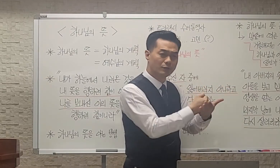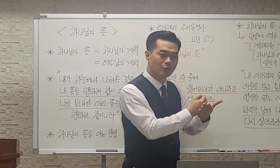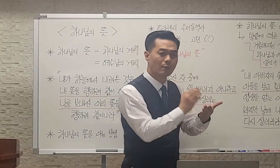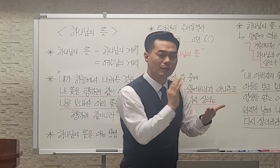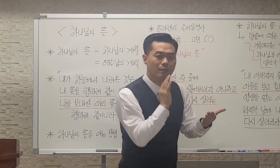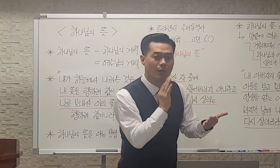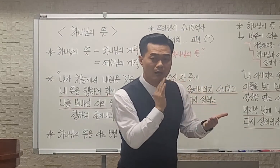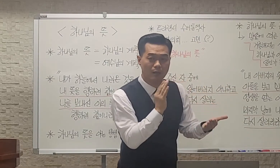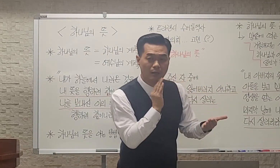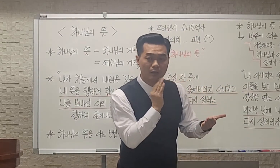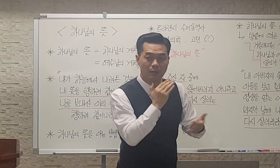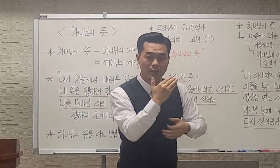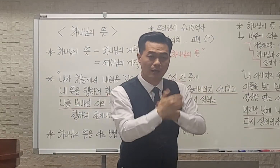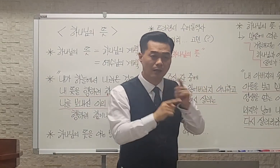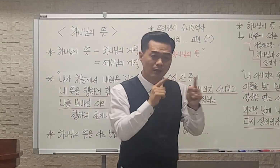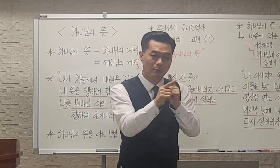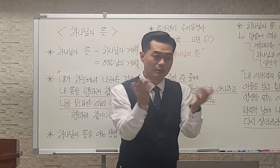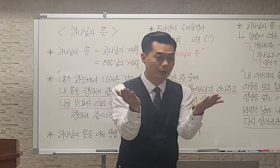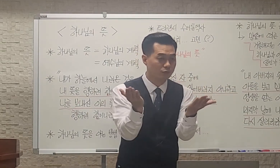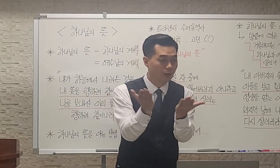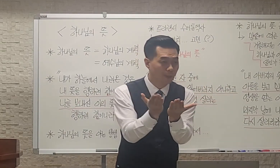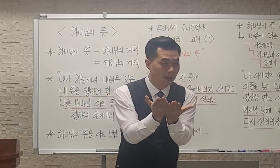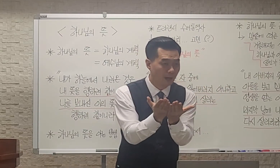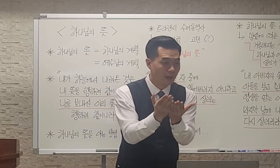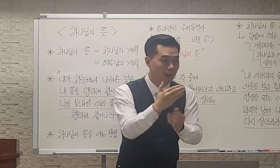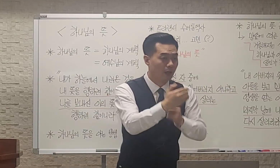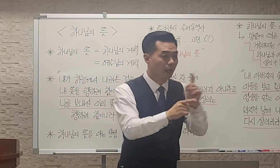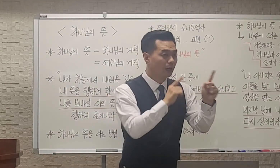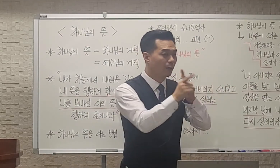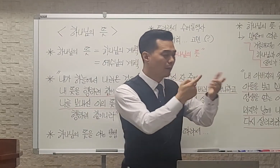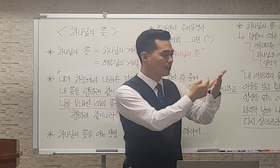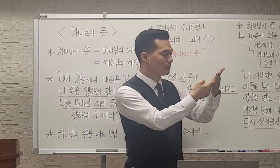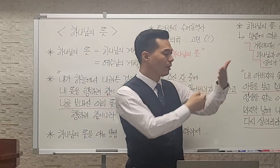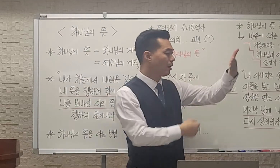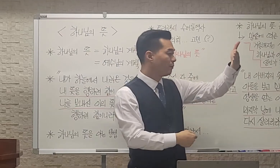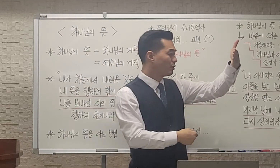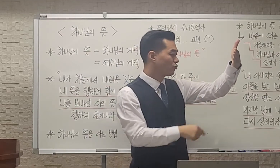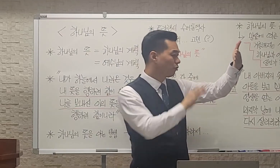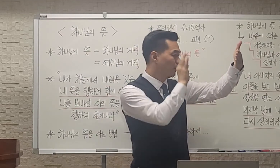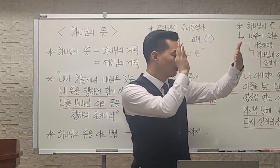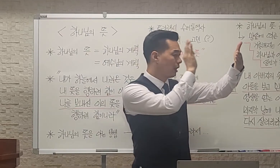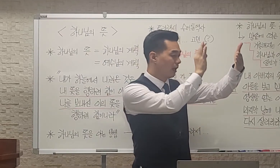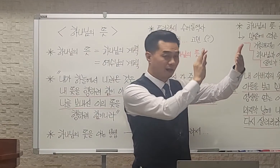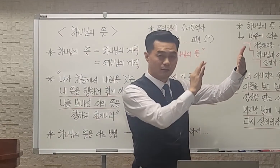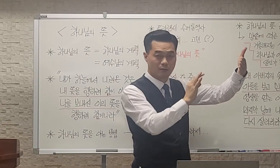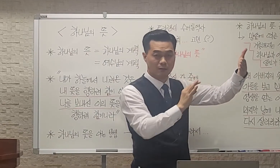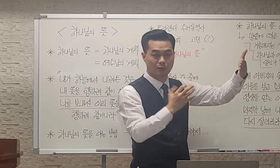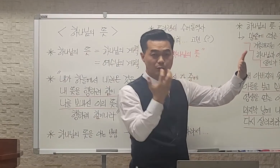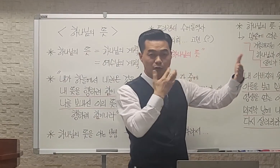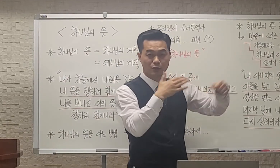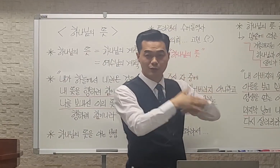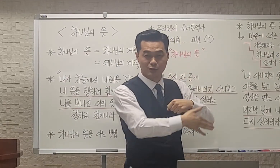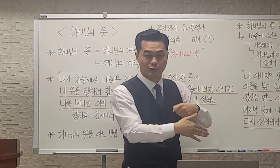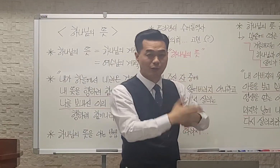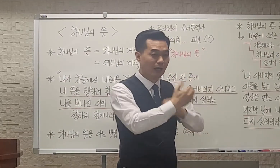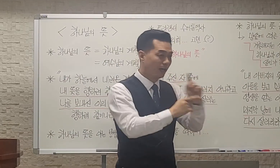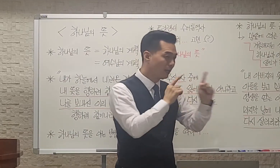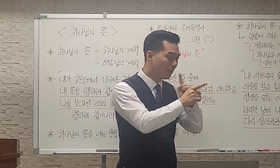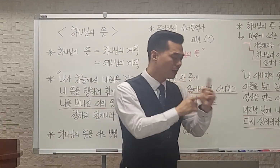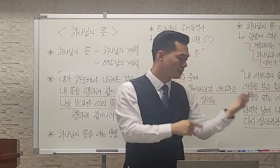결정이 맞는가? 하나님 말씀에 부합하나? 하나님의 말씀에 비추어 볼 때 너무 거창이시죠? 하나님 말씀을